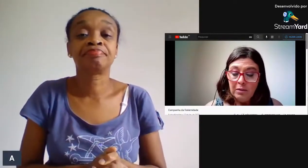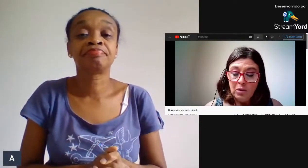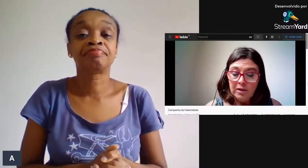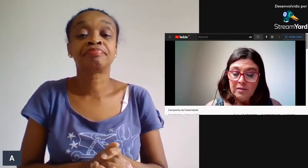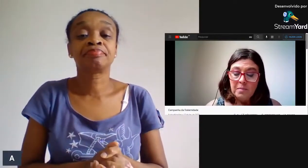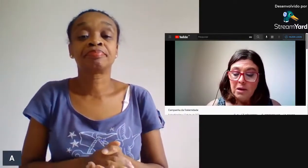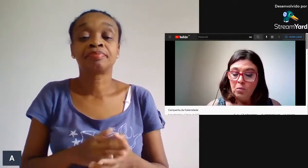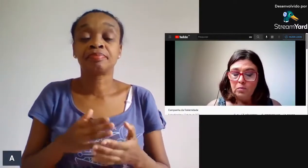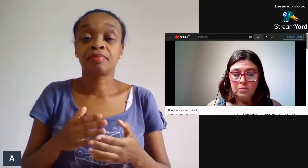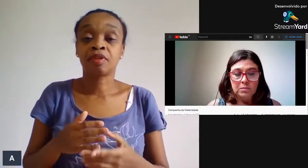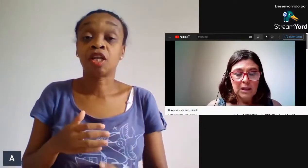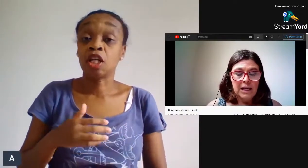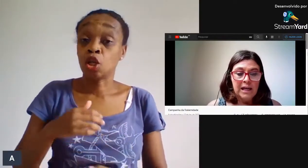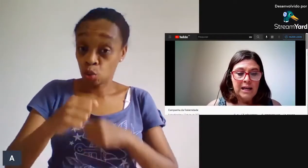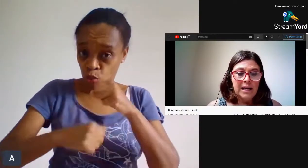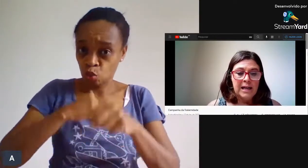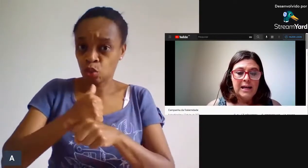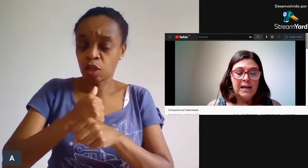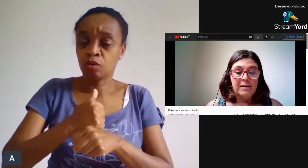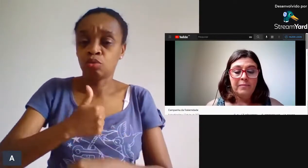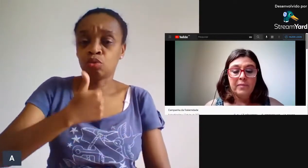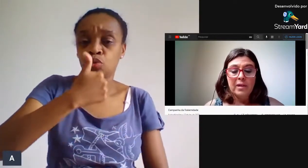E em 2000,